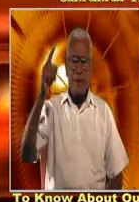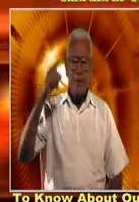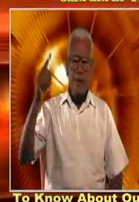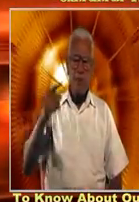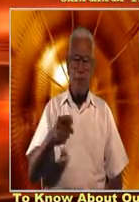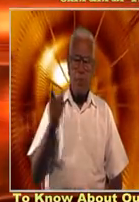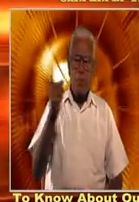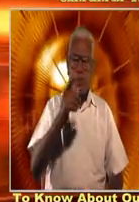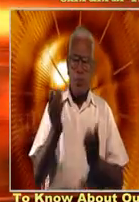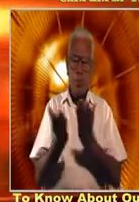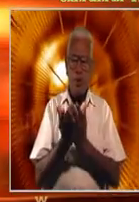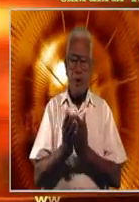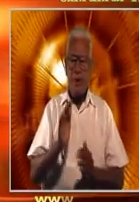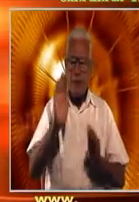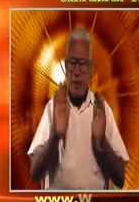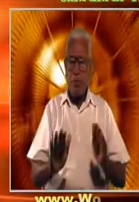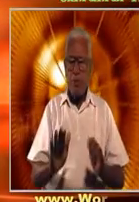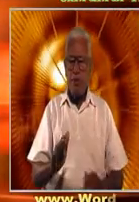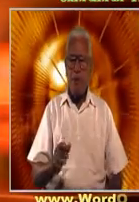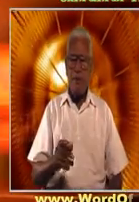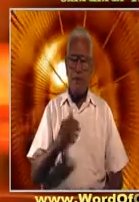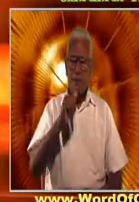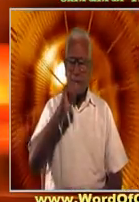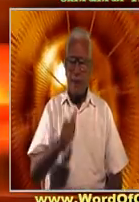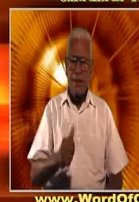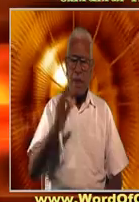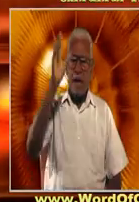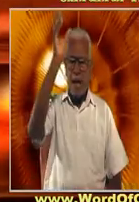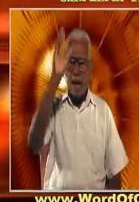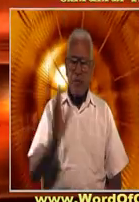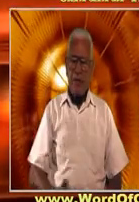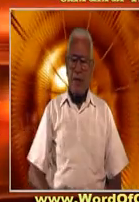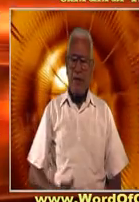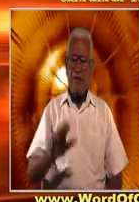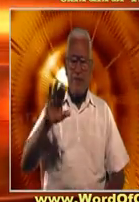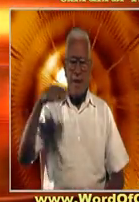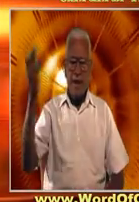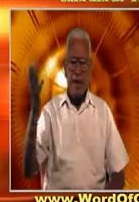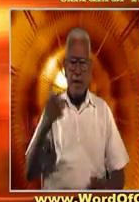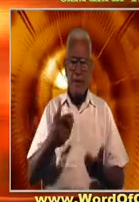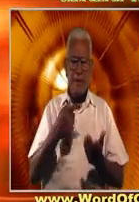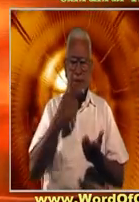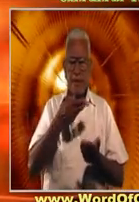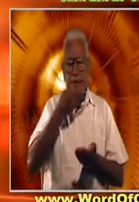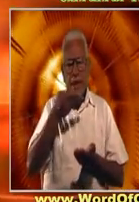அப்போலுது என்றின்றைக்கும் உங்களுடுணைக்கோட இருக்கும் படிக்கு சத்திய ஆவியான வேருறு